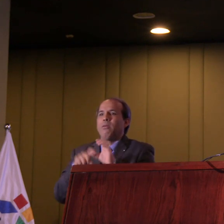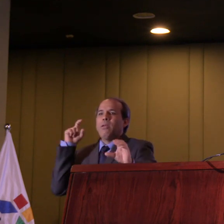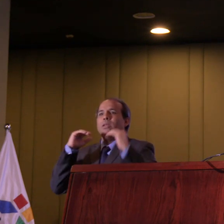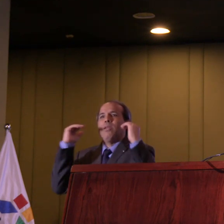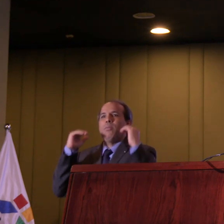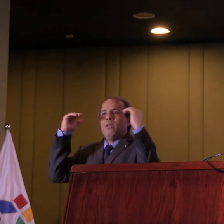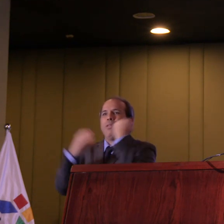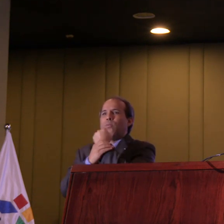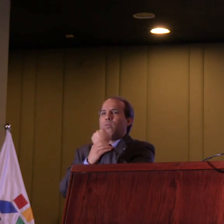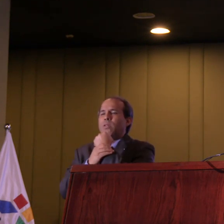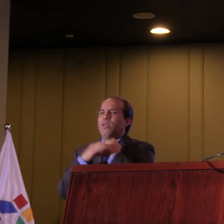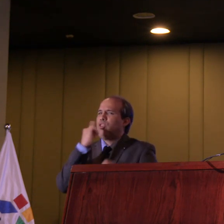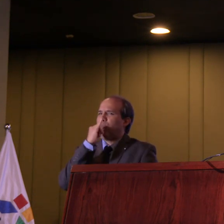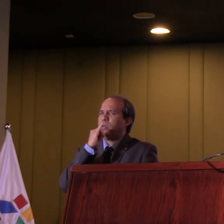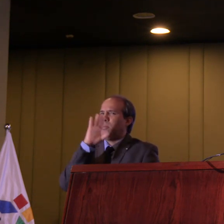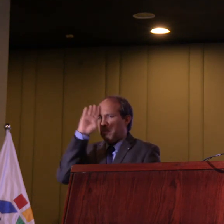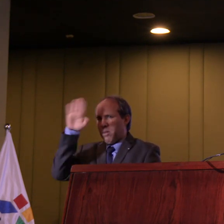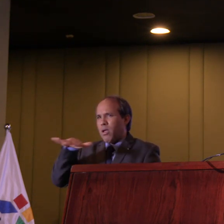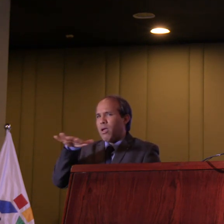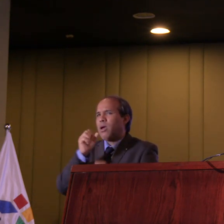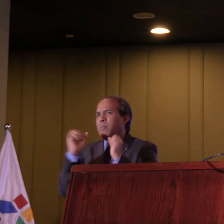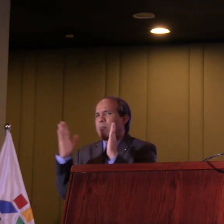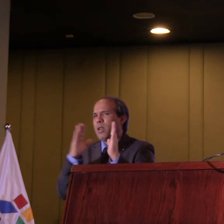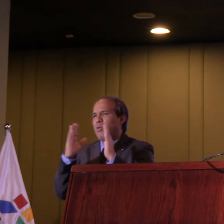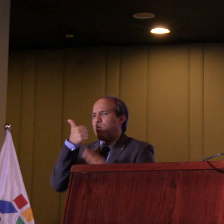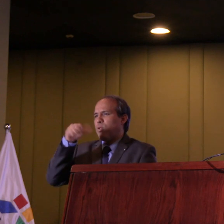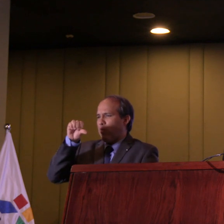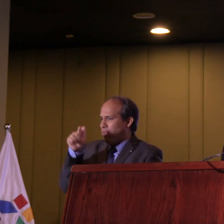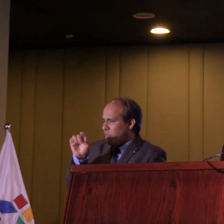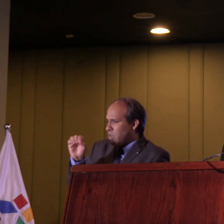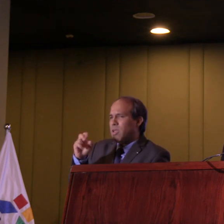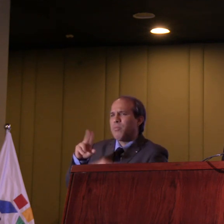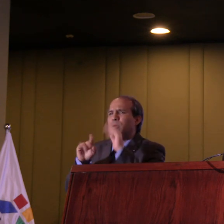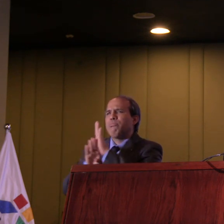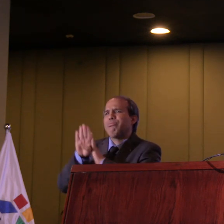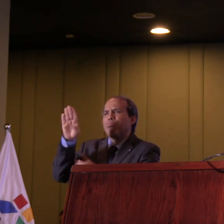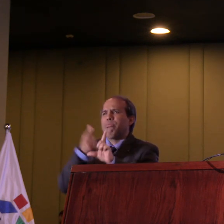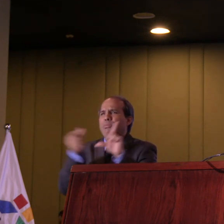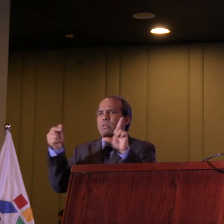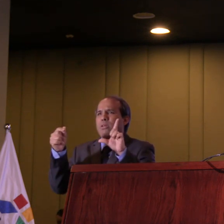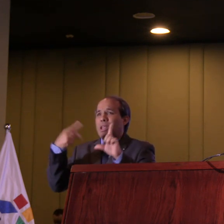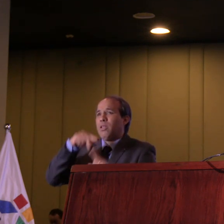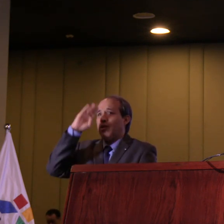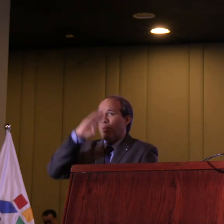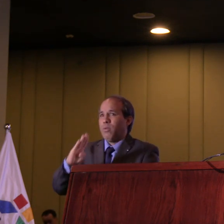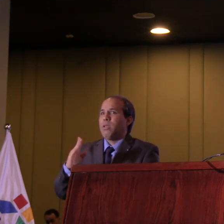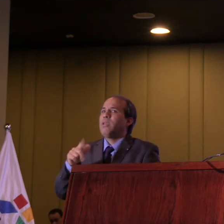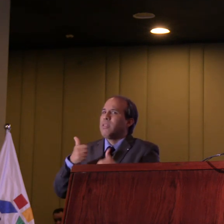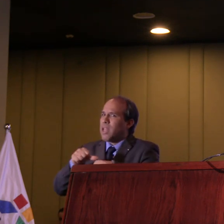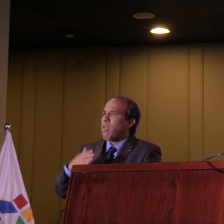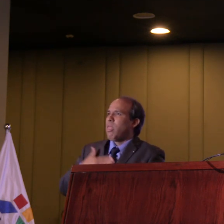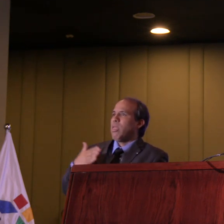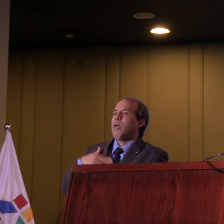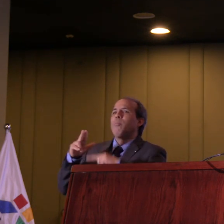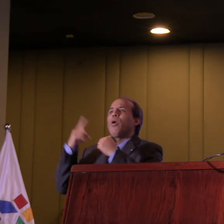energética, ainda mais nos anos 1970, em que o rápido crescimento da economia nacional via-se ameaçado pela